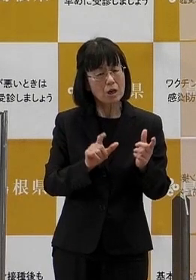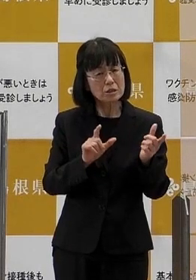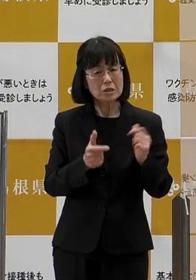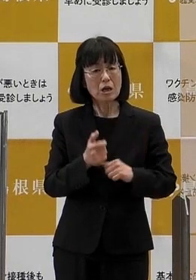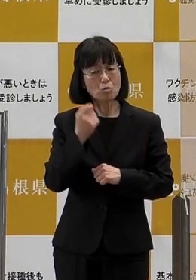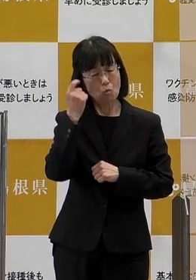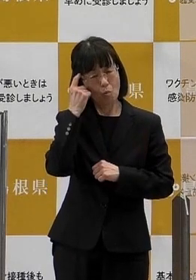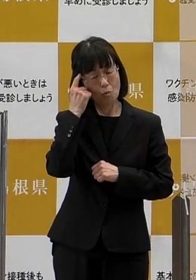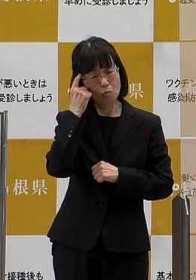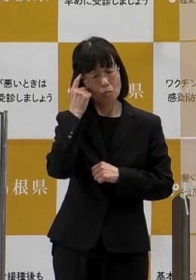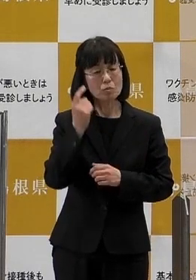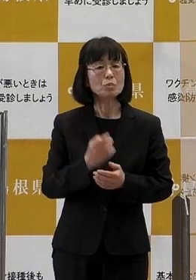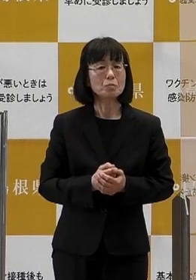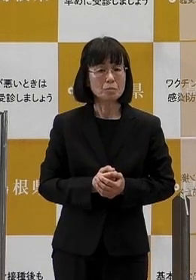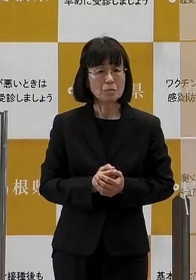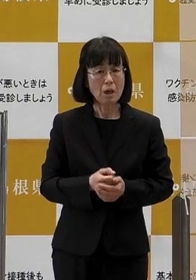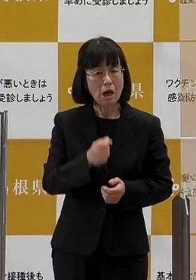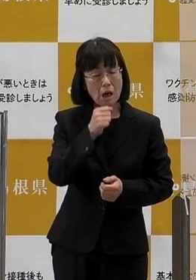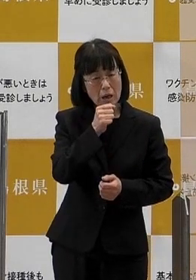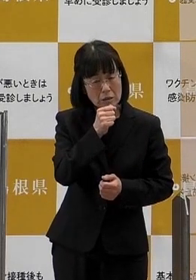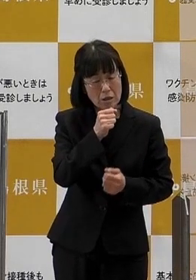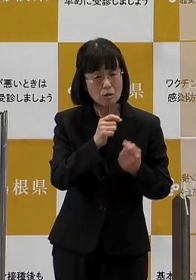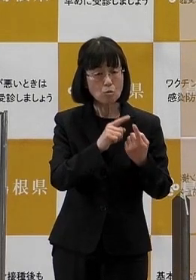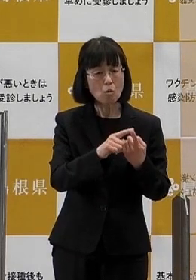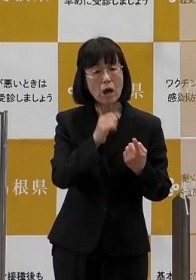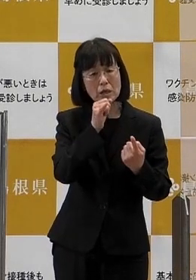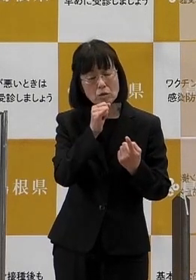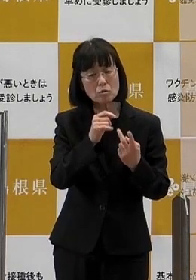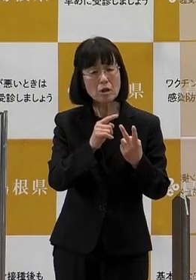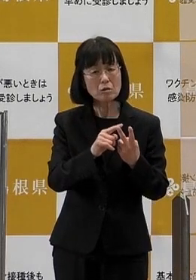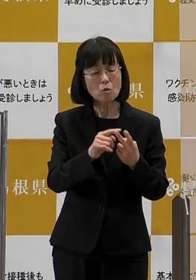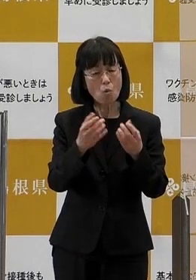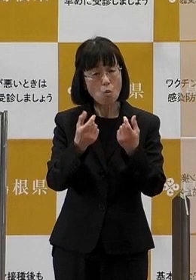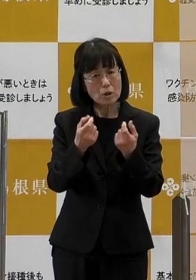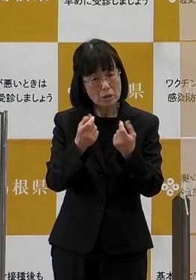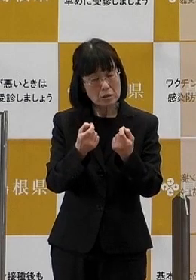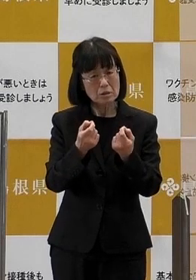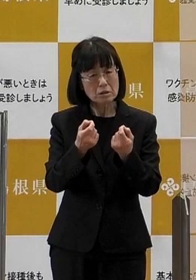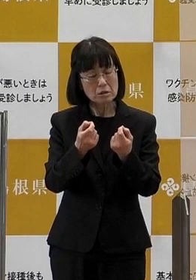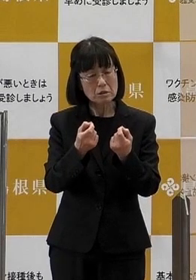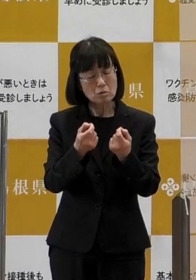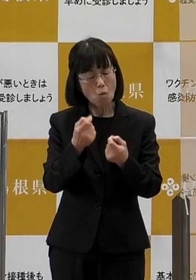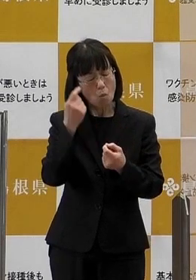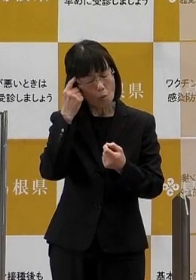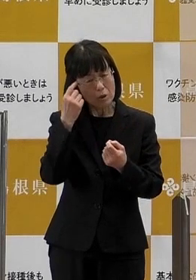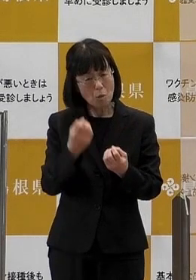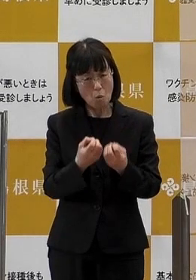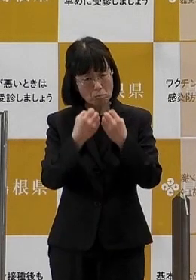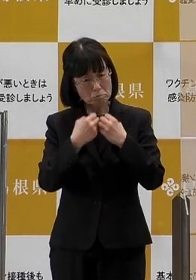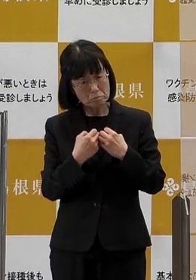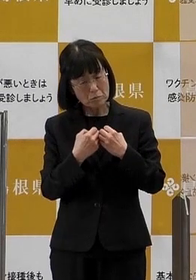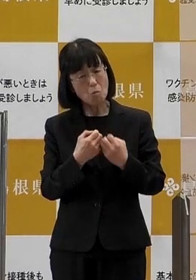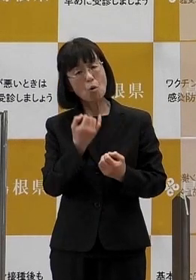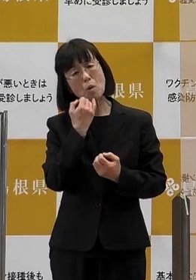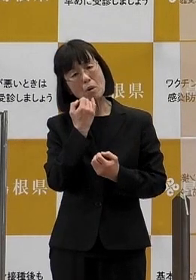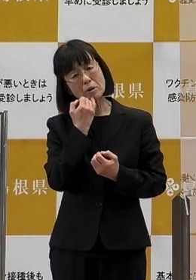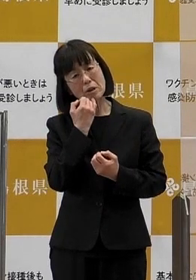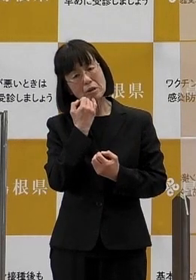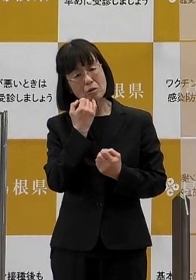私もそうですけど、風邪やインフルエンザだからといってかかっていいとは思わない。仮に同じだとしても違う